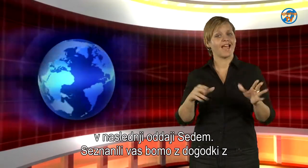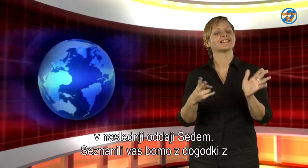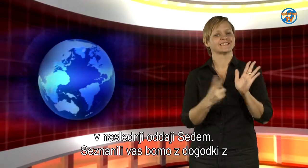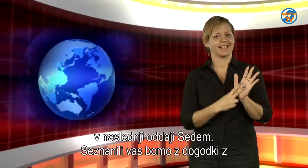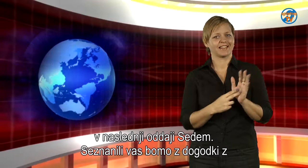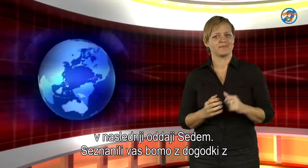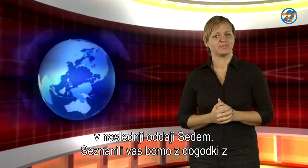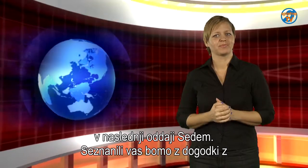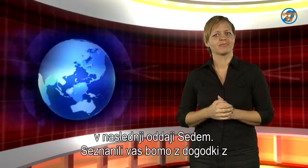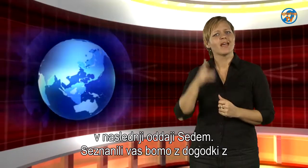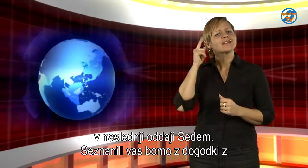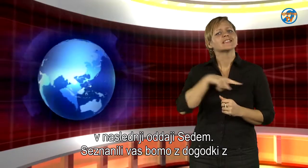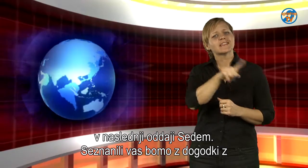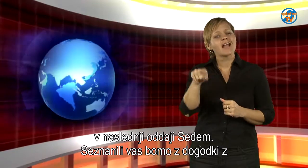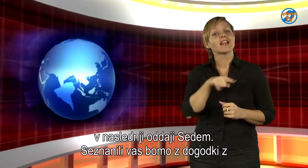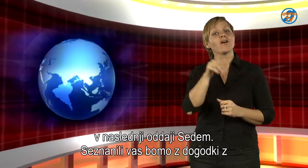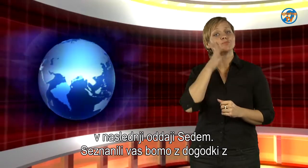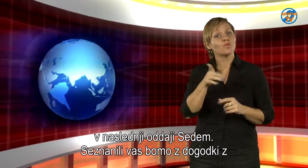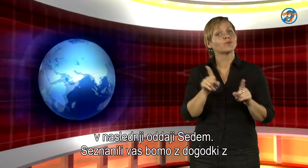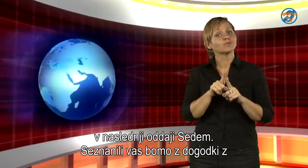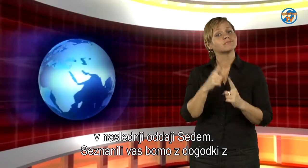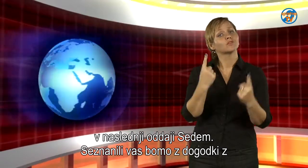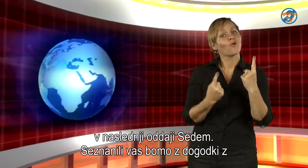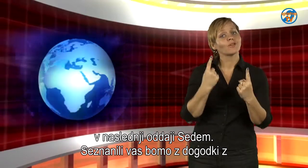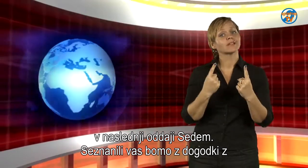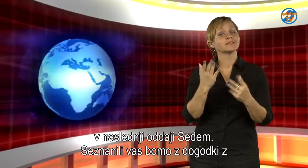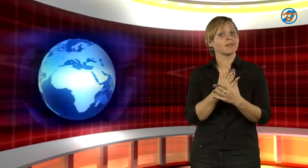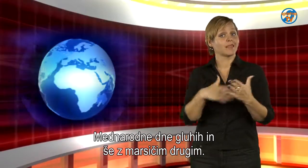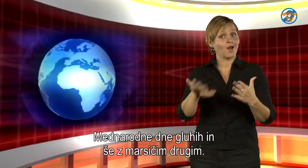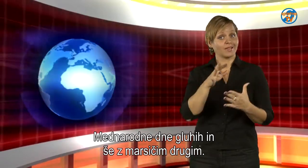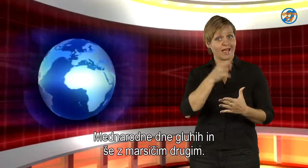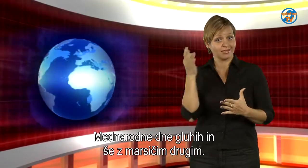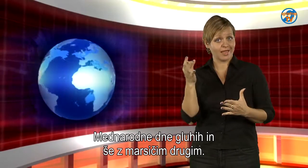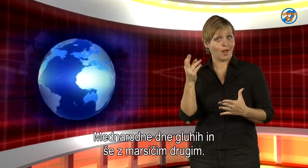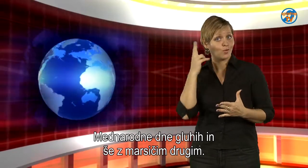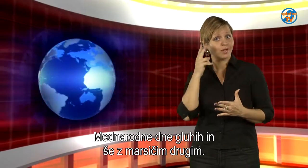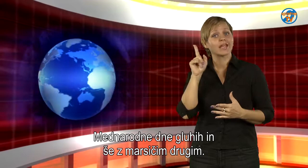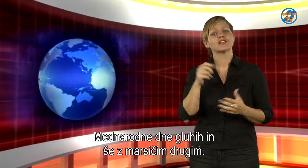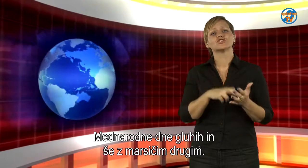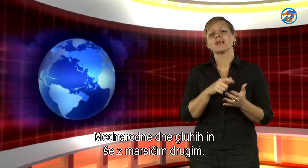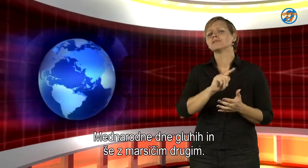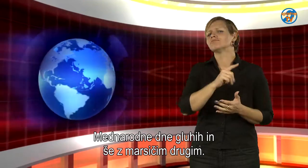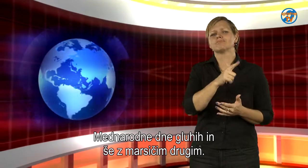7. Seznanili vas bomo z dogodki z Mednarodnega dne gluhih in še z marsičim drugim.